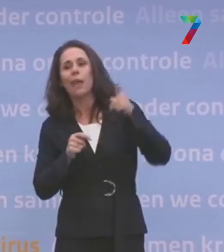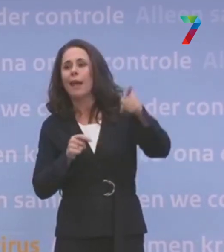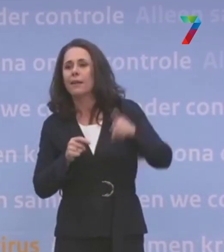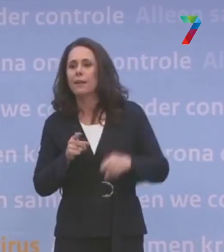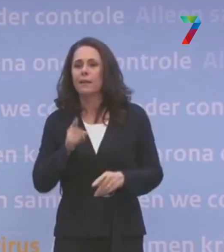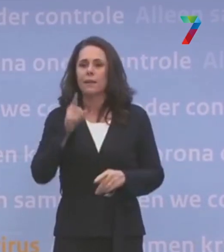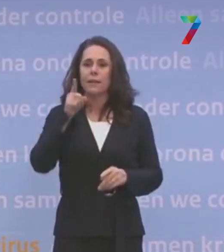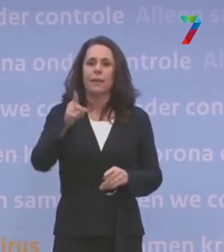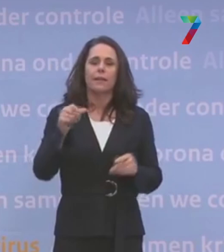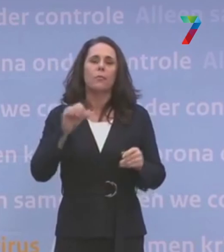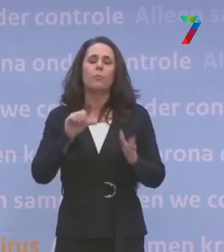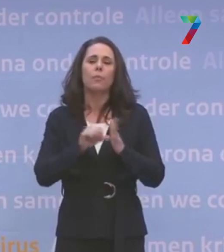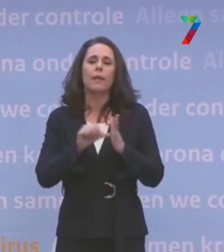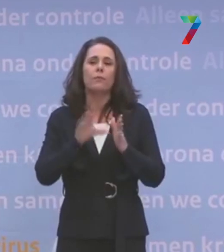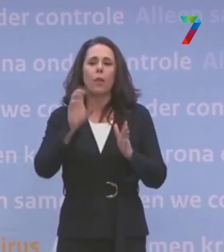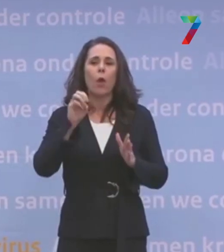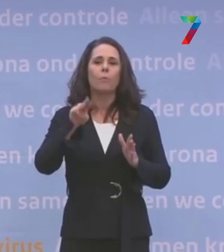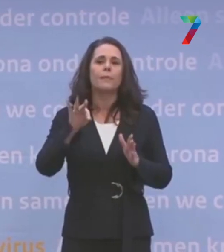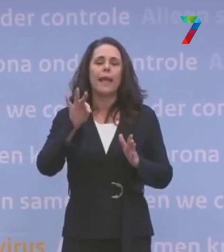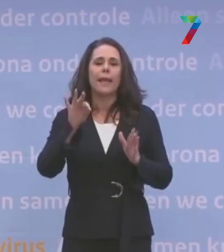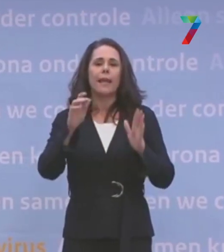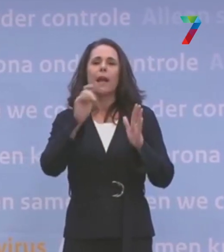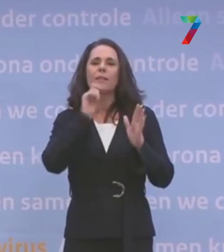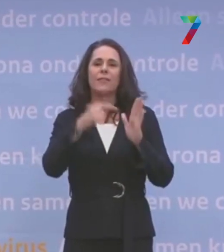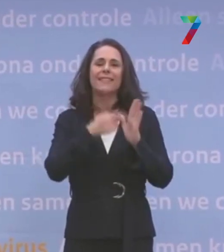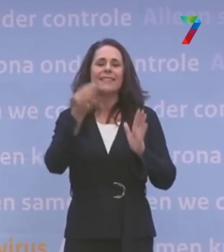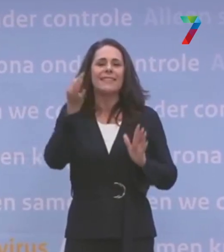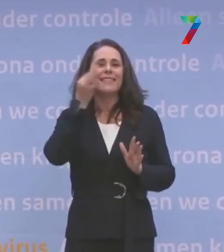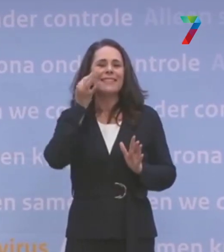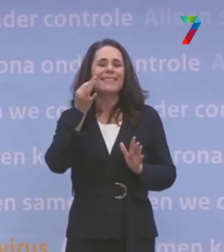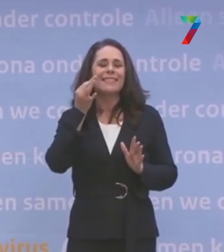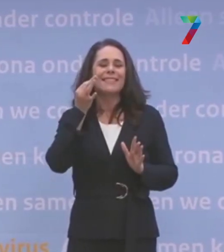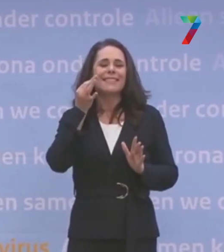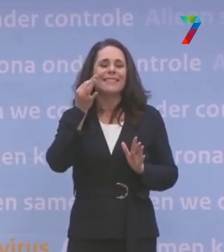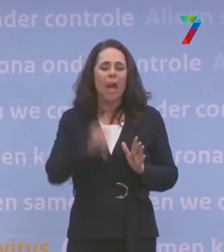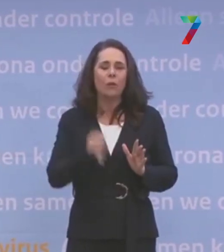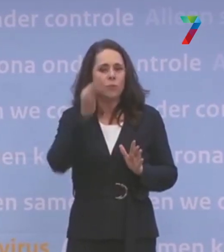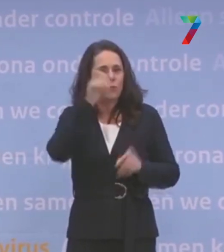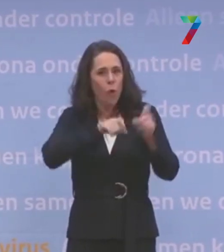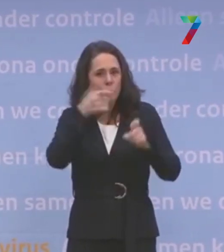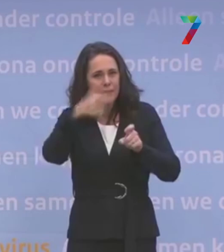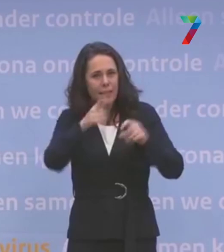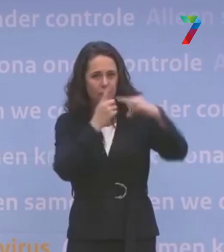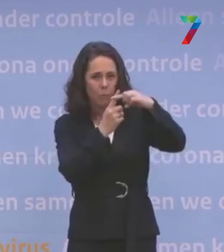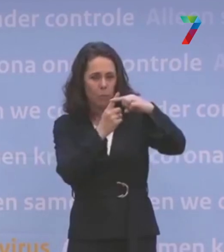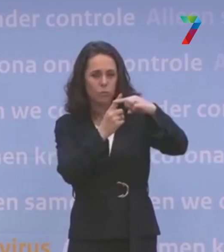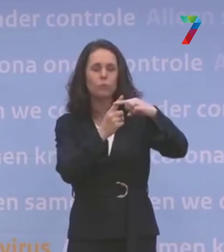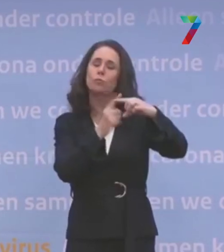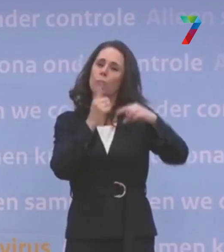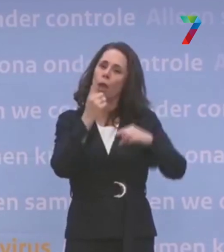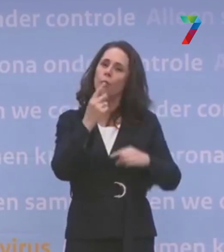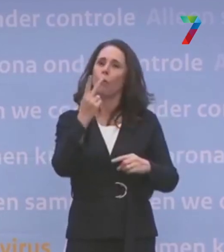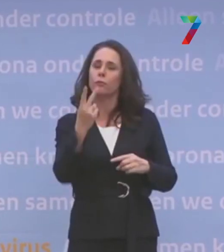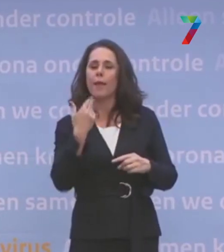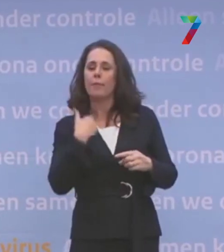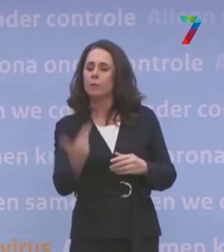van het OMT stond ook in het advies dat thuiswonende 70-plus nu wel regelmatig 1 of 2 mensen mogen